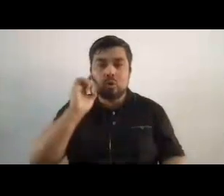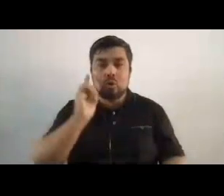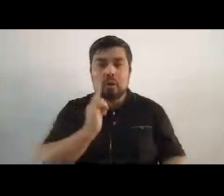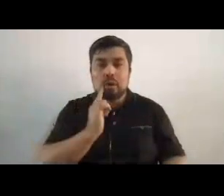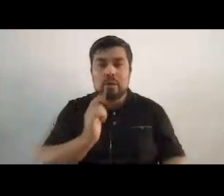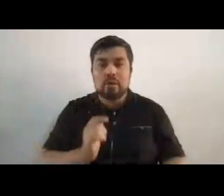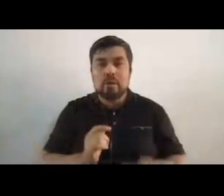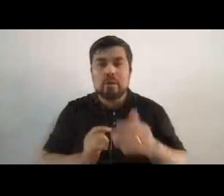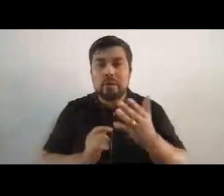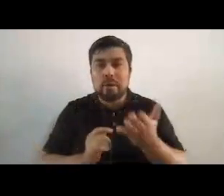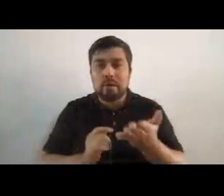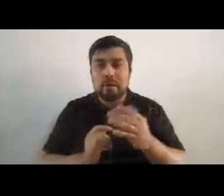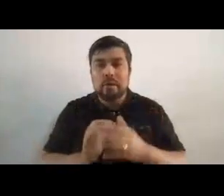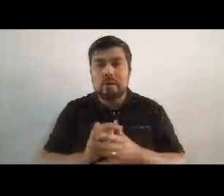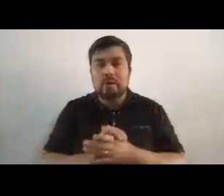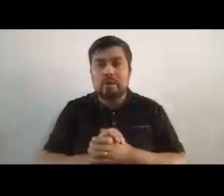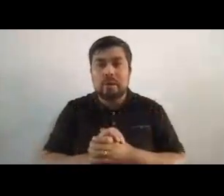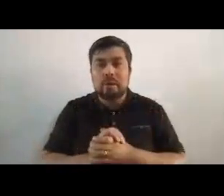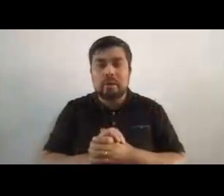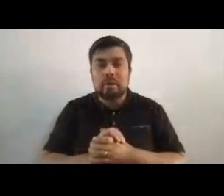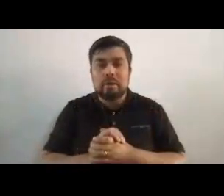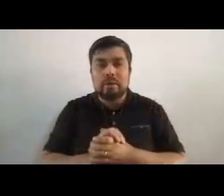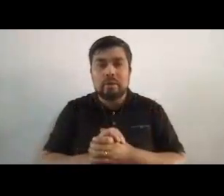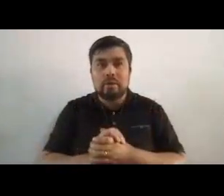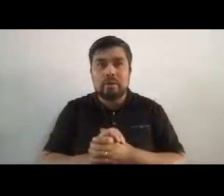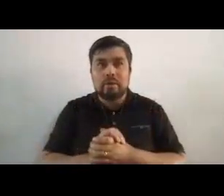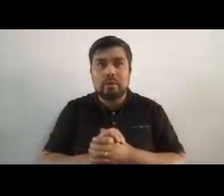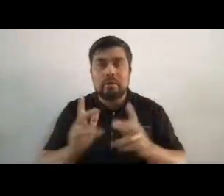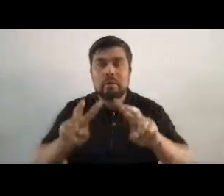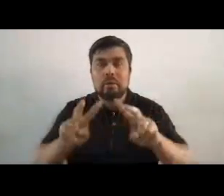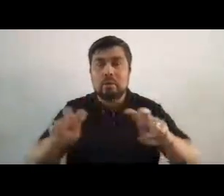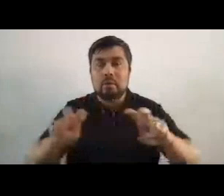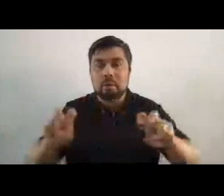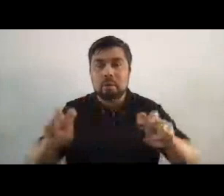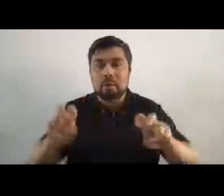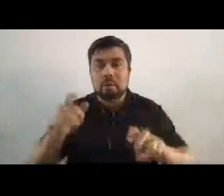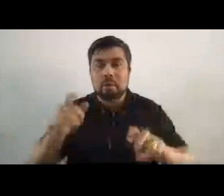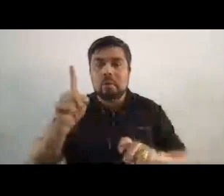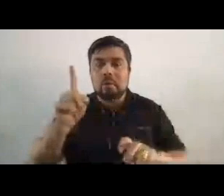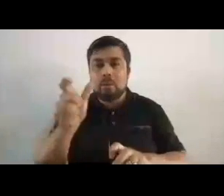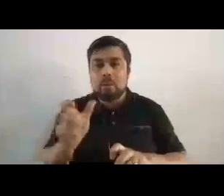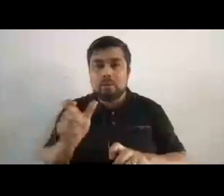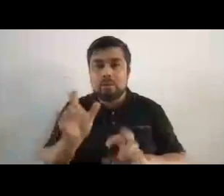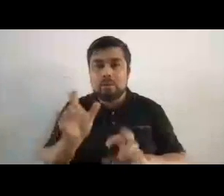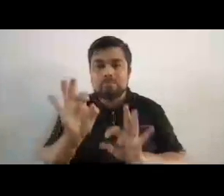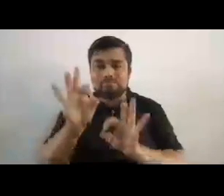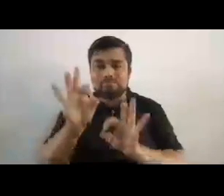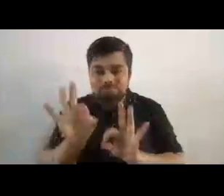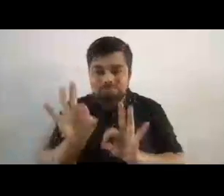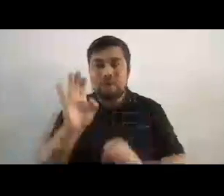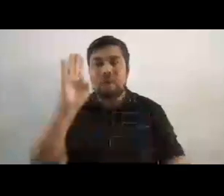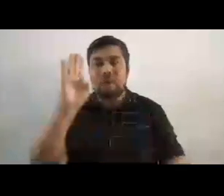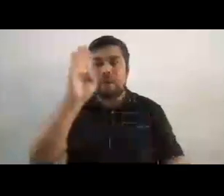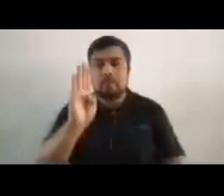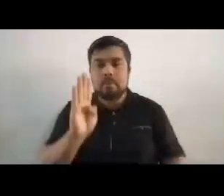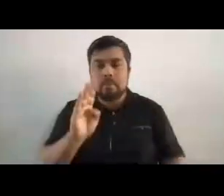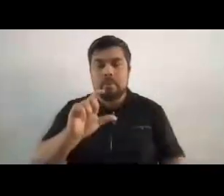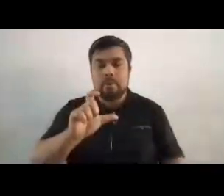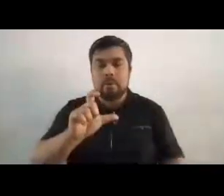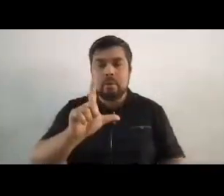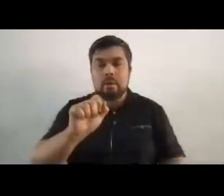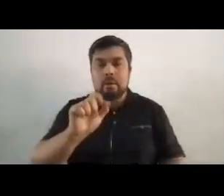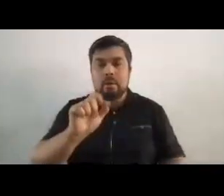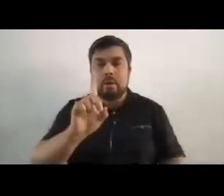pero también había una persona clave ahí en Brasil, Gladys Perlin, que ella también hablaba de